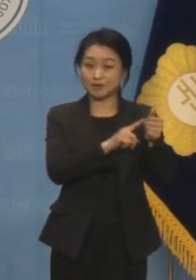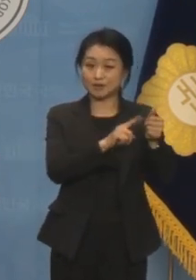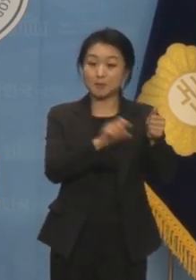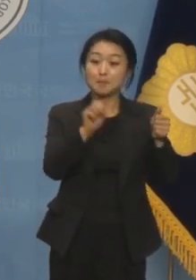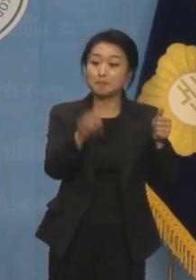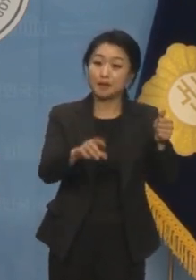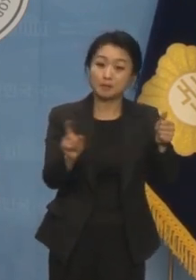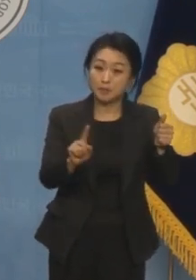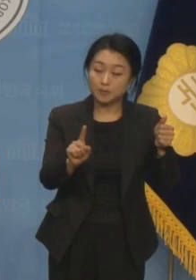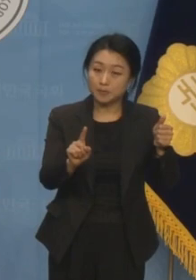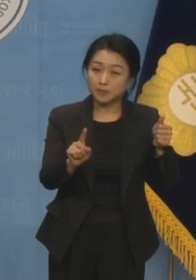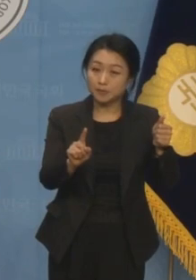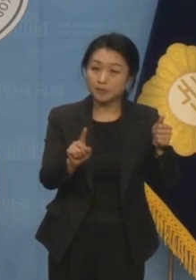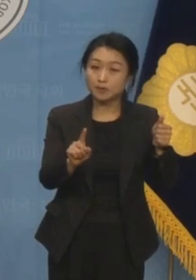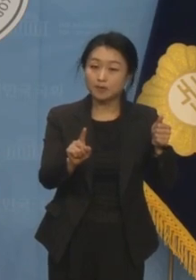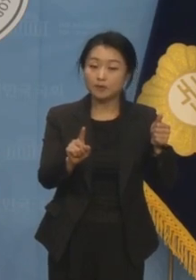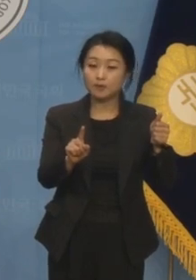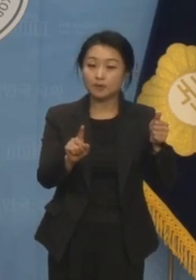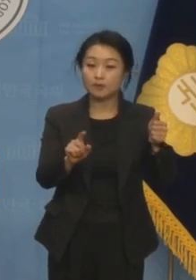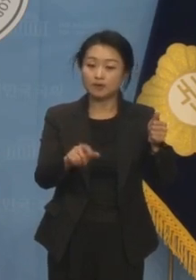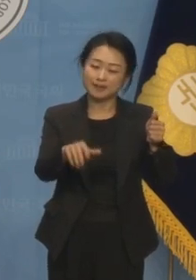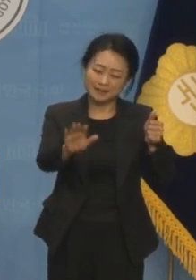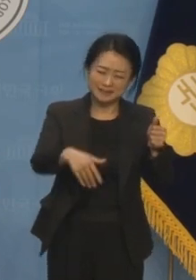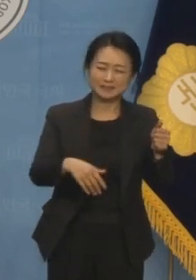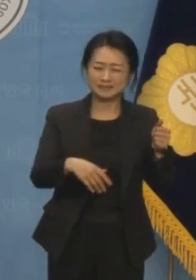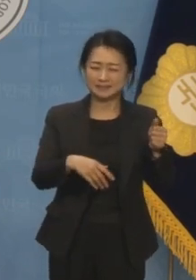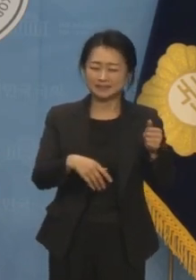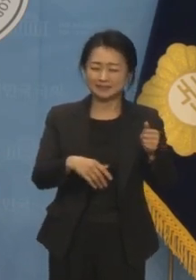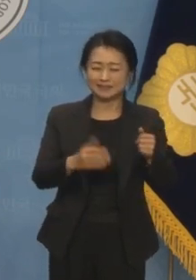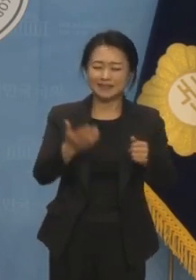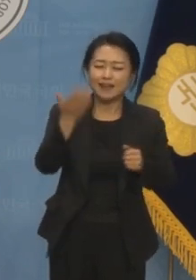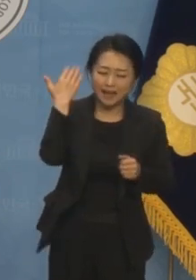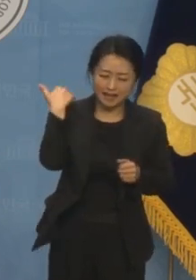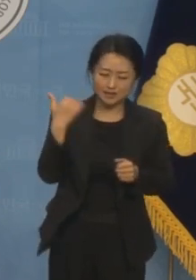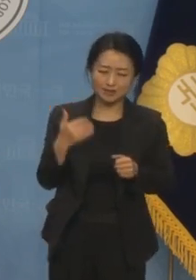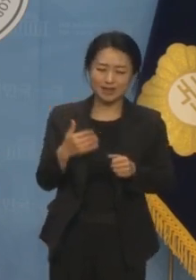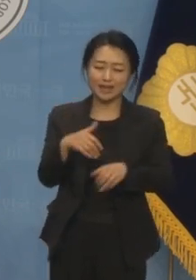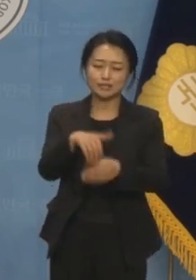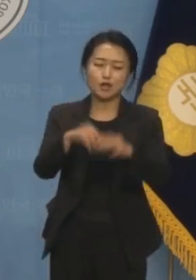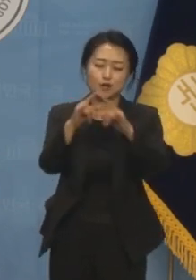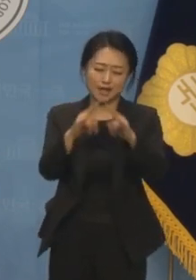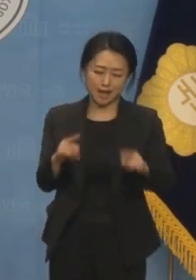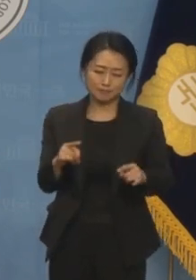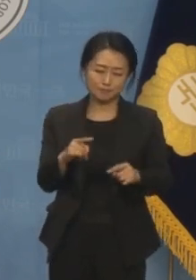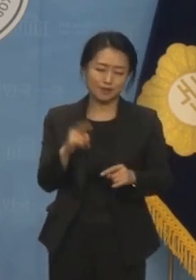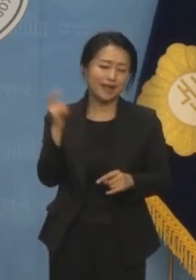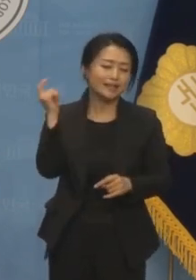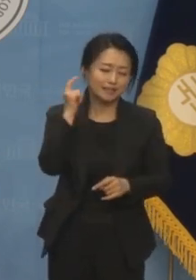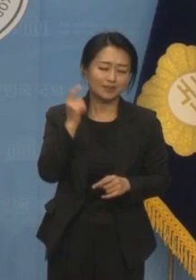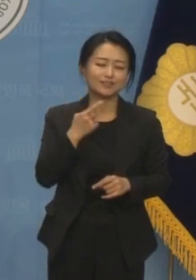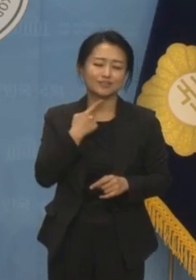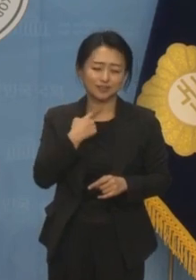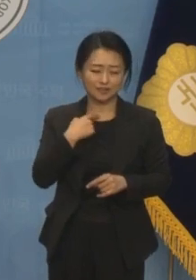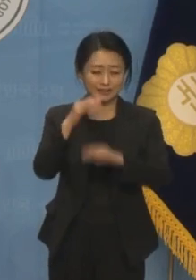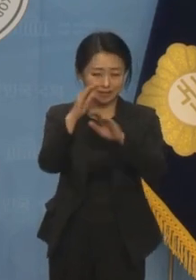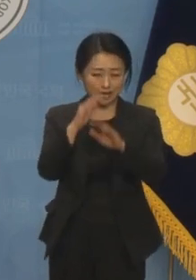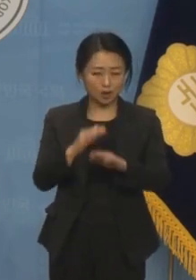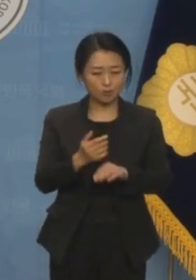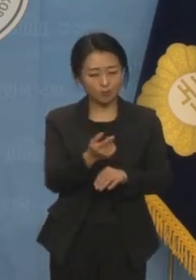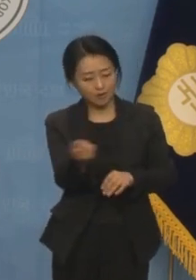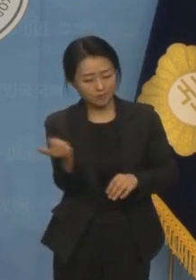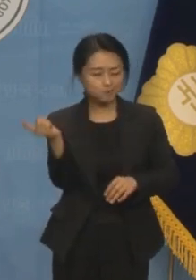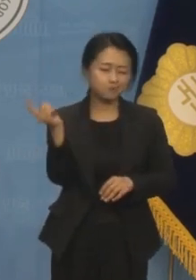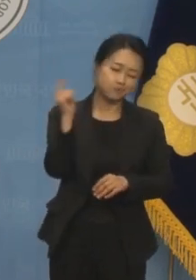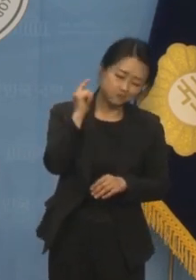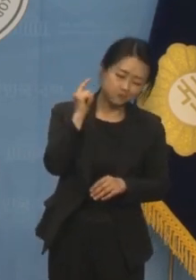이재명 대표는 어쨌든 그때 전체 캠프의 분위기나 전해 들은 이야기 직접은 아니지만 그런